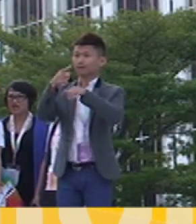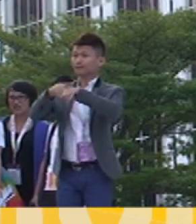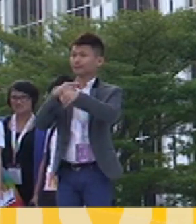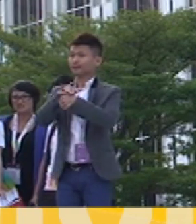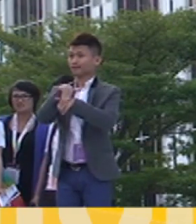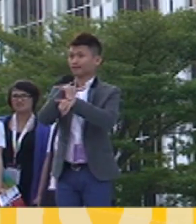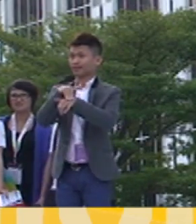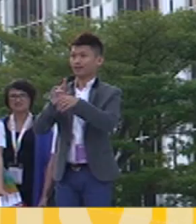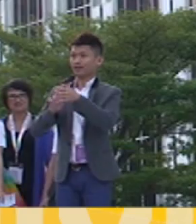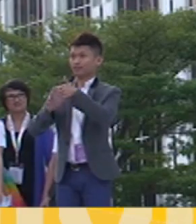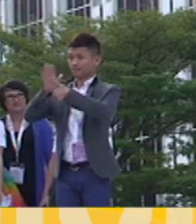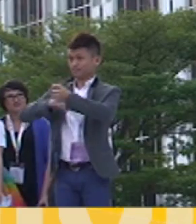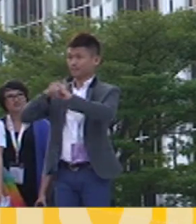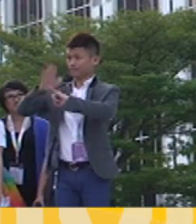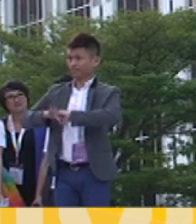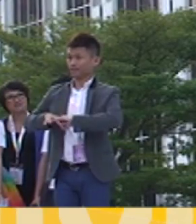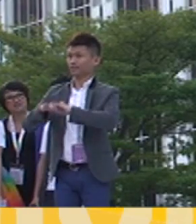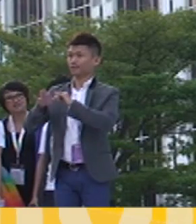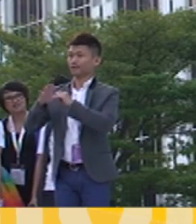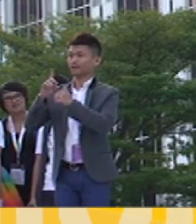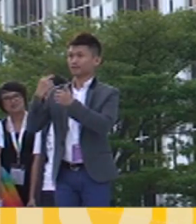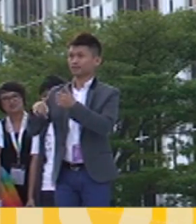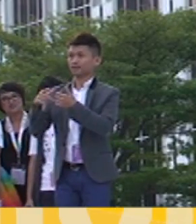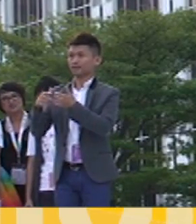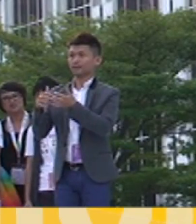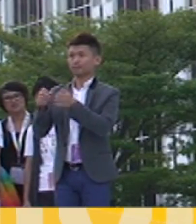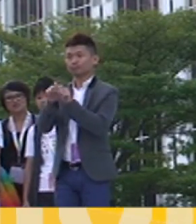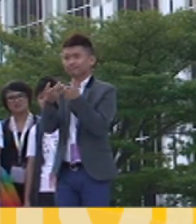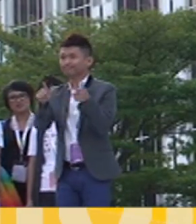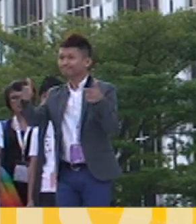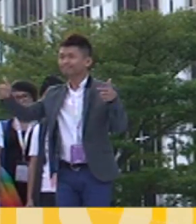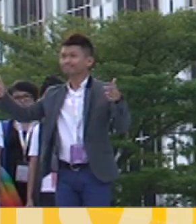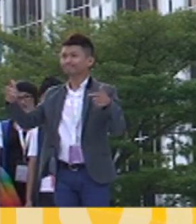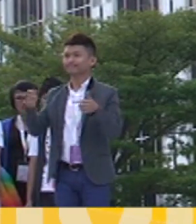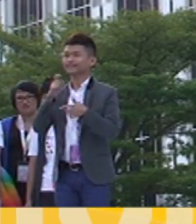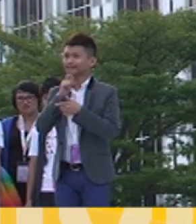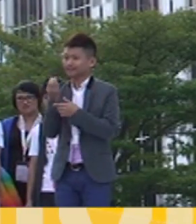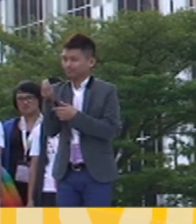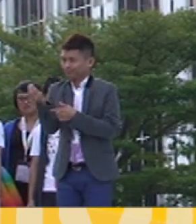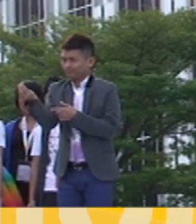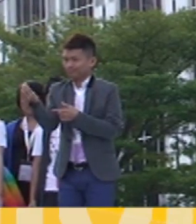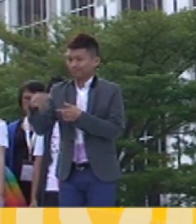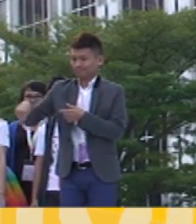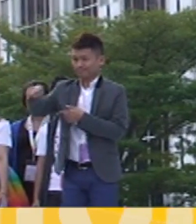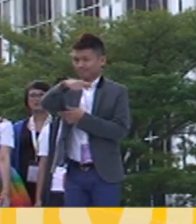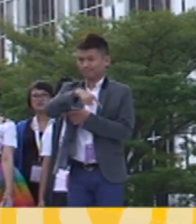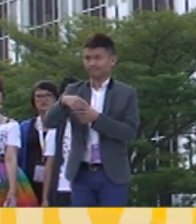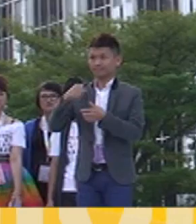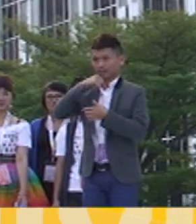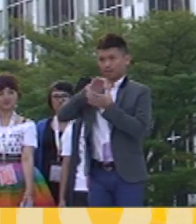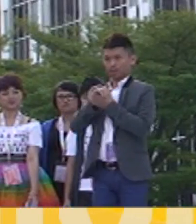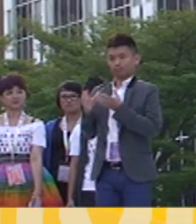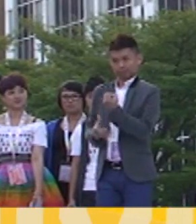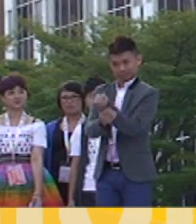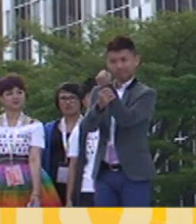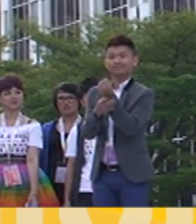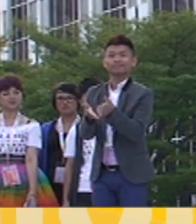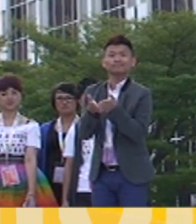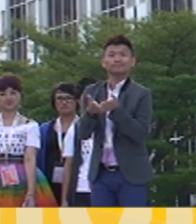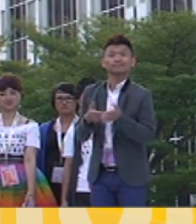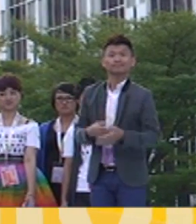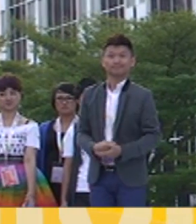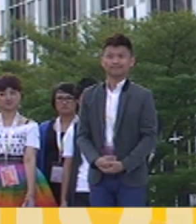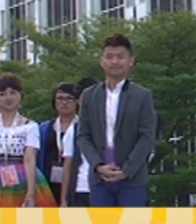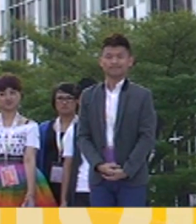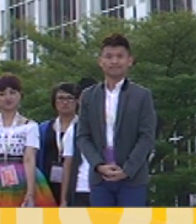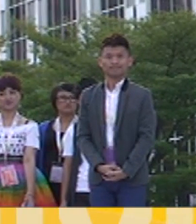恋，还有韩国的跨性别，以及韩国的无性恋，还有其他的所有的性少数者们，都需要台湾的朋友们的支持。